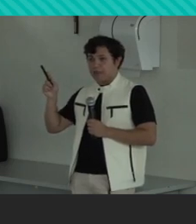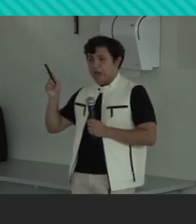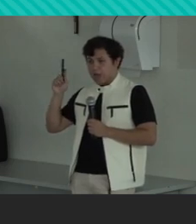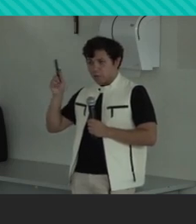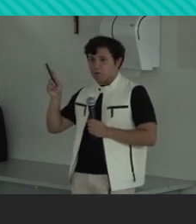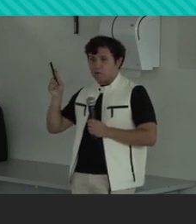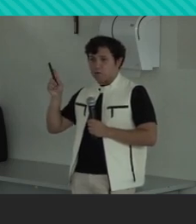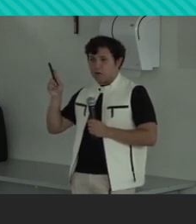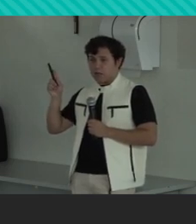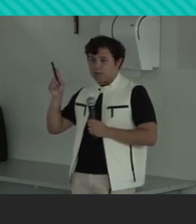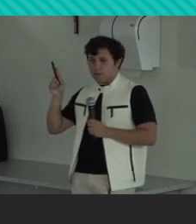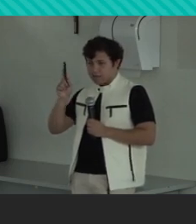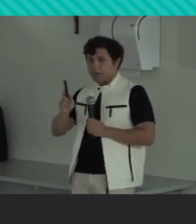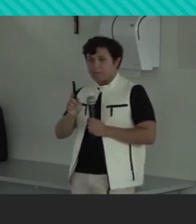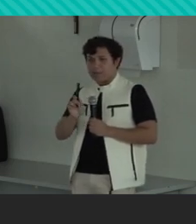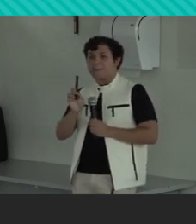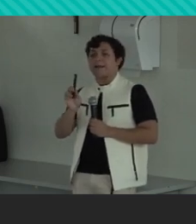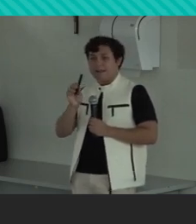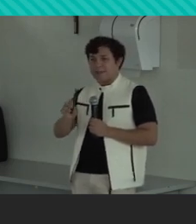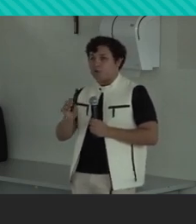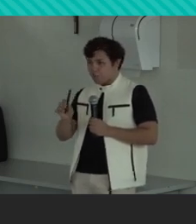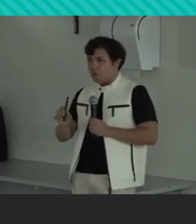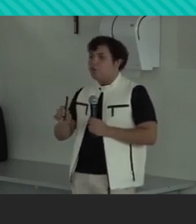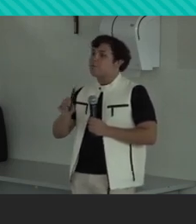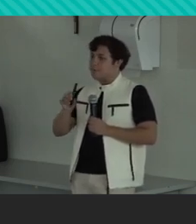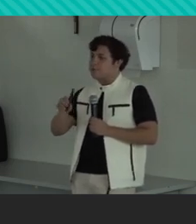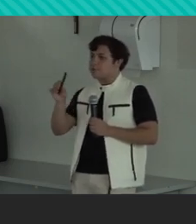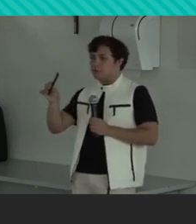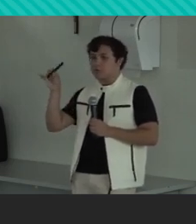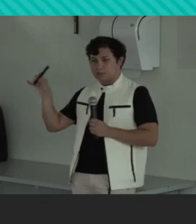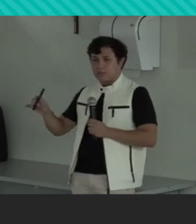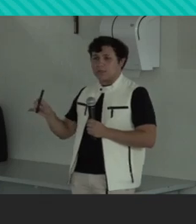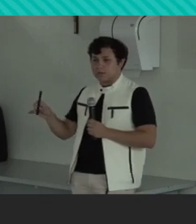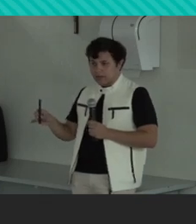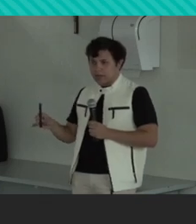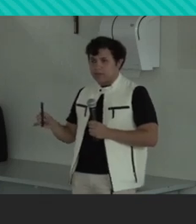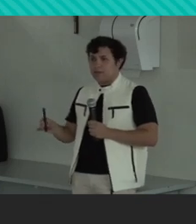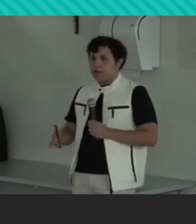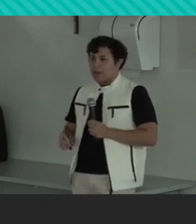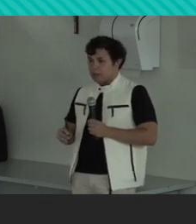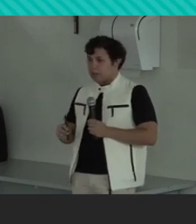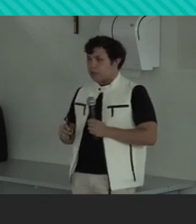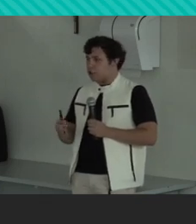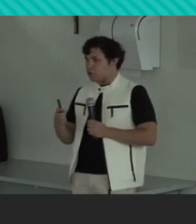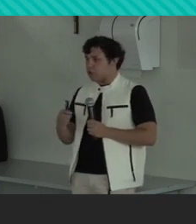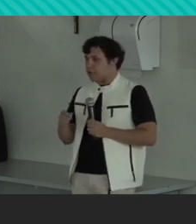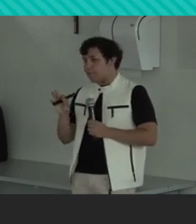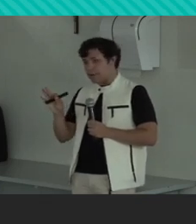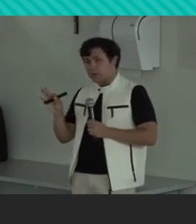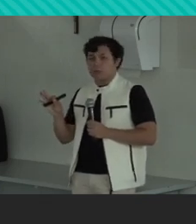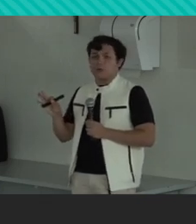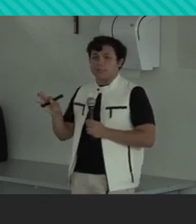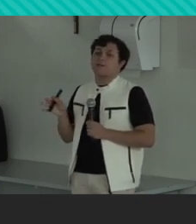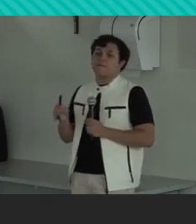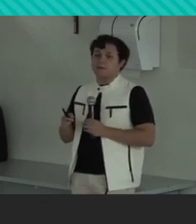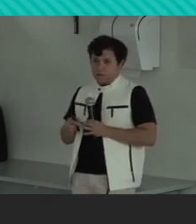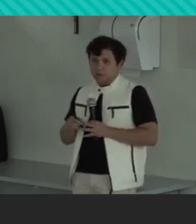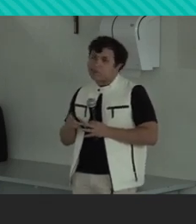hay un intérprete para cada grupo, primero, segundo y tercero de secundaria. Y los salones F, son los que